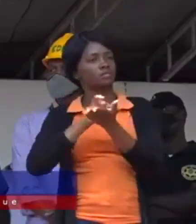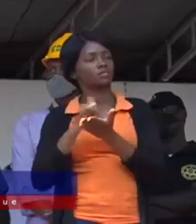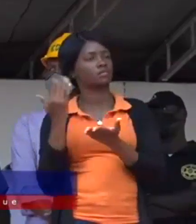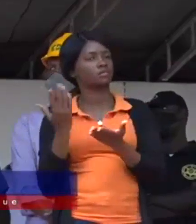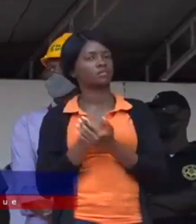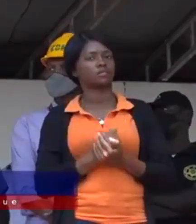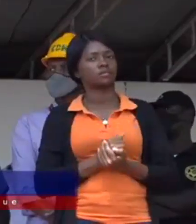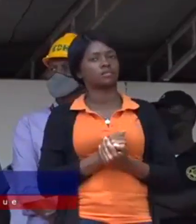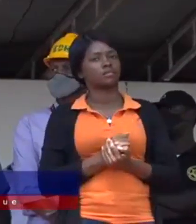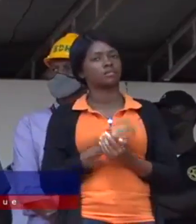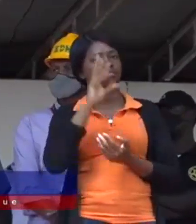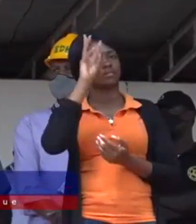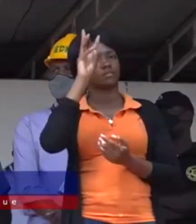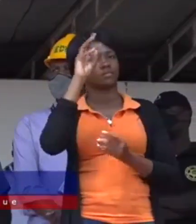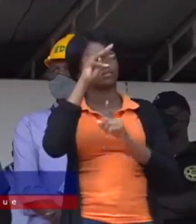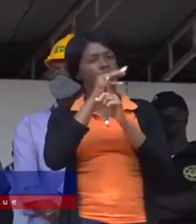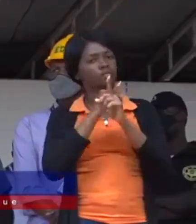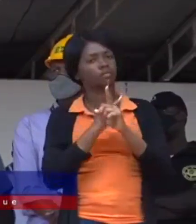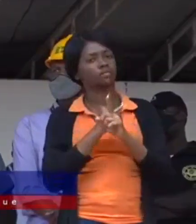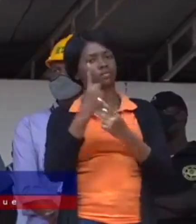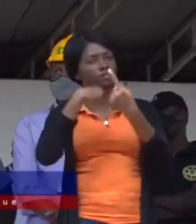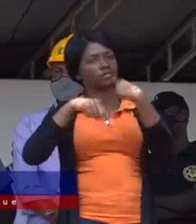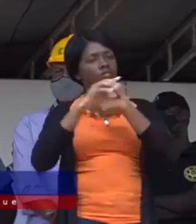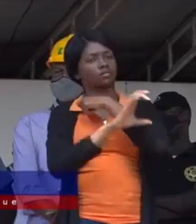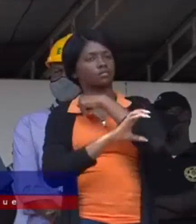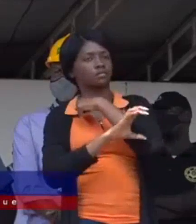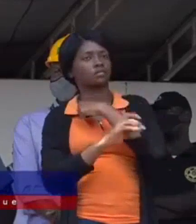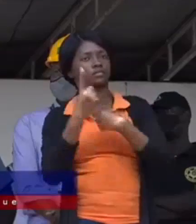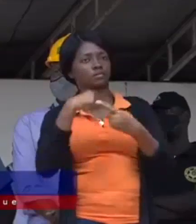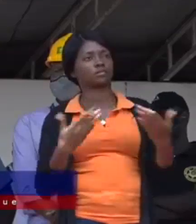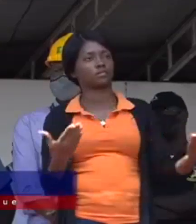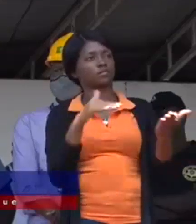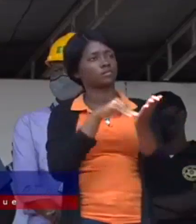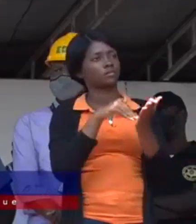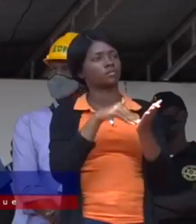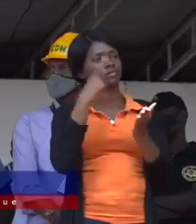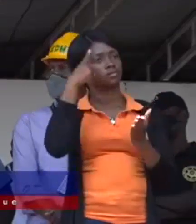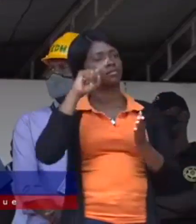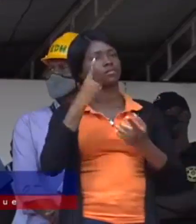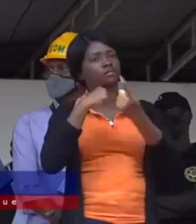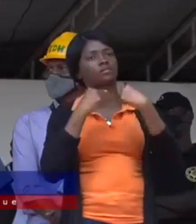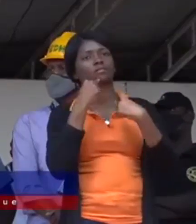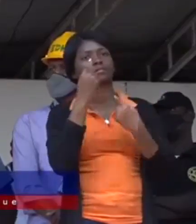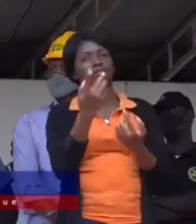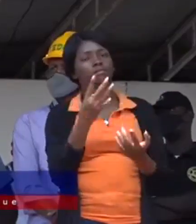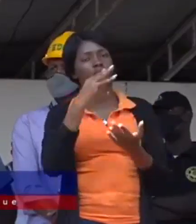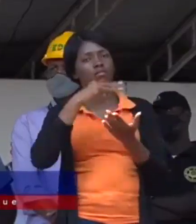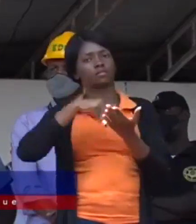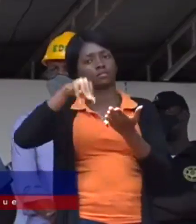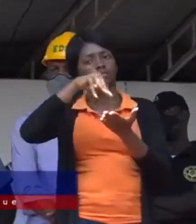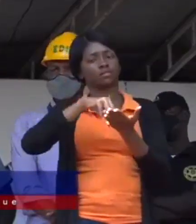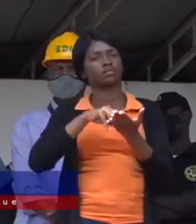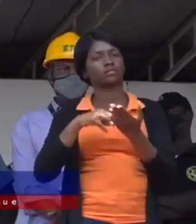Oui. Le 6 mai, ma beau cap, ma tournée Saint-Philomène, pour me déraper centrale